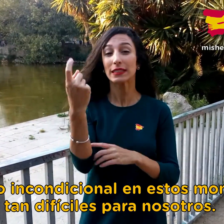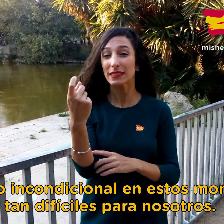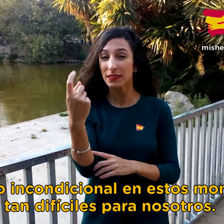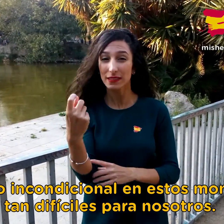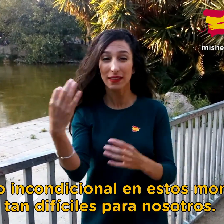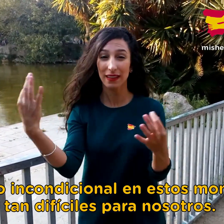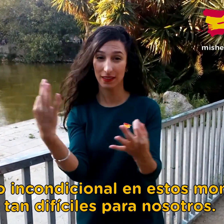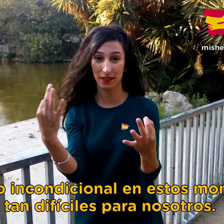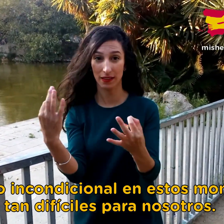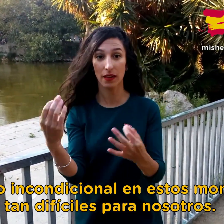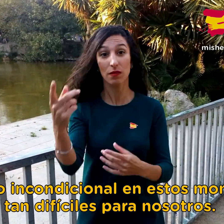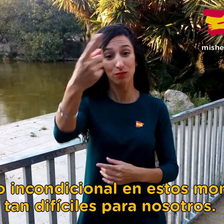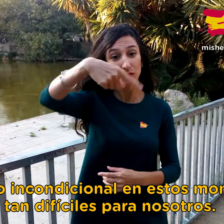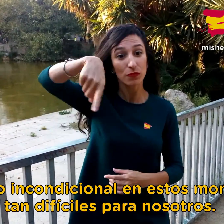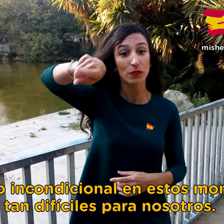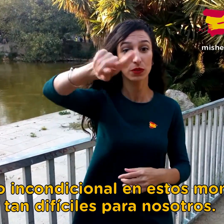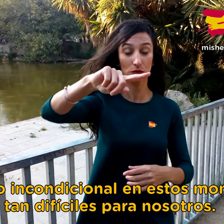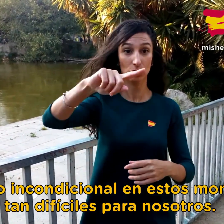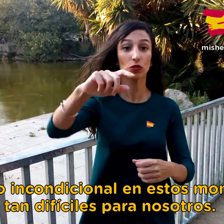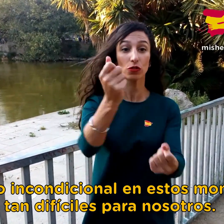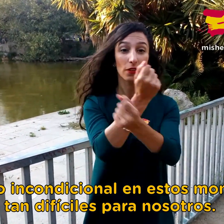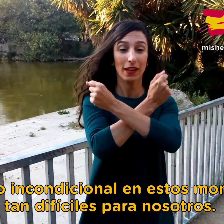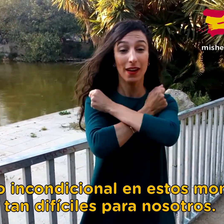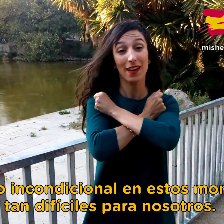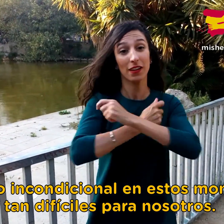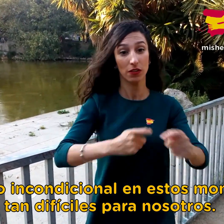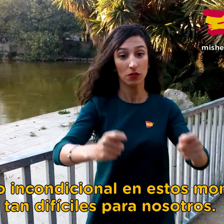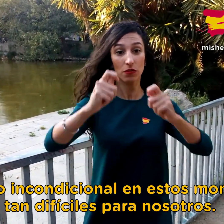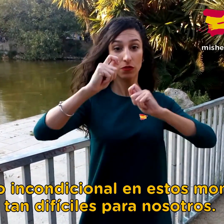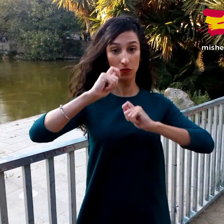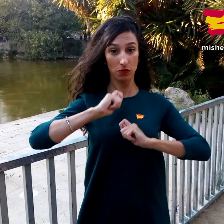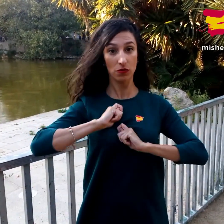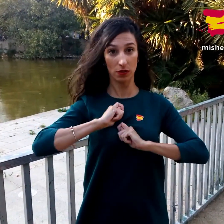incondicional en estos momentos tan difíciles para nosotros.